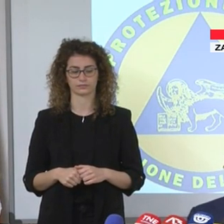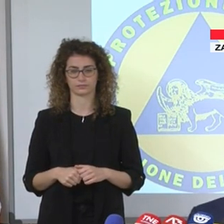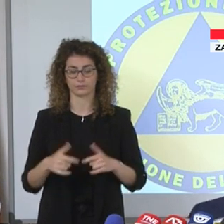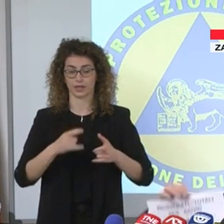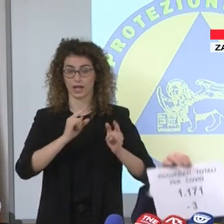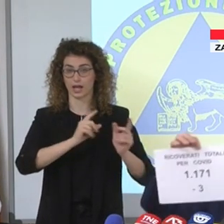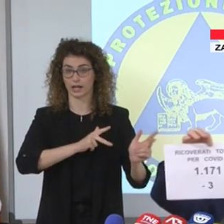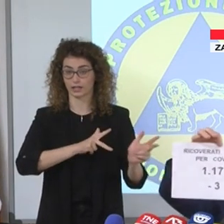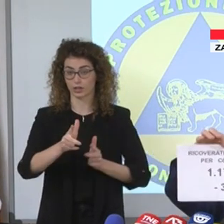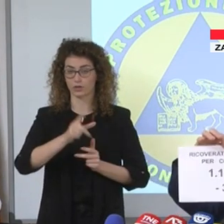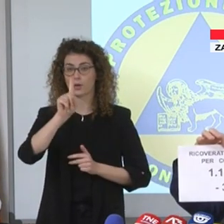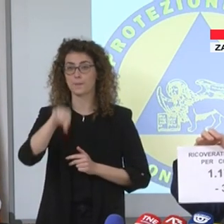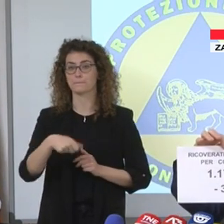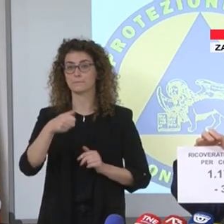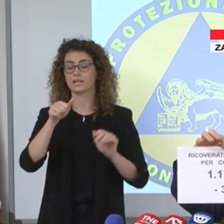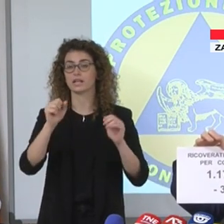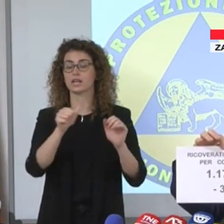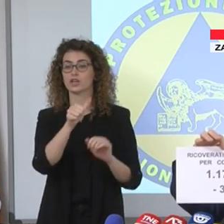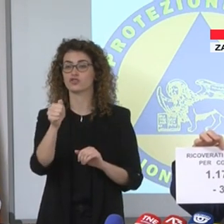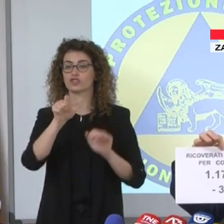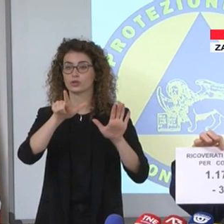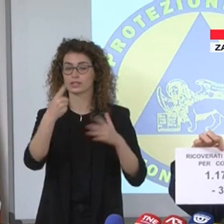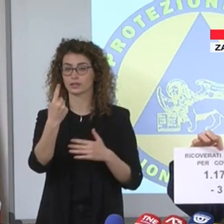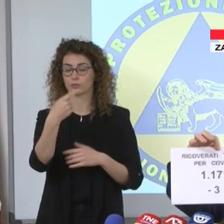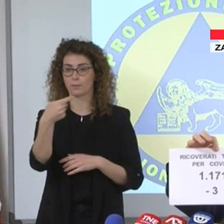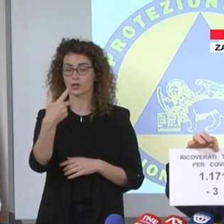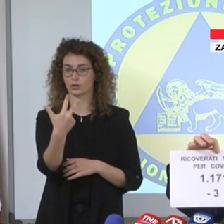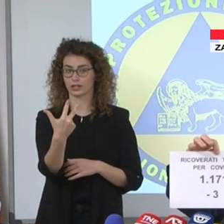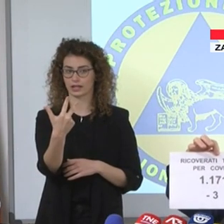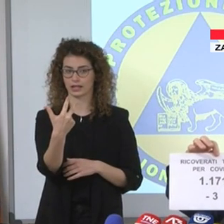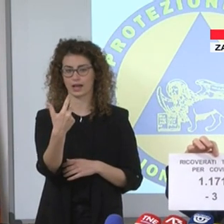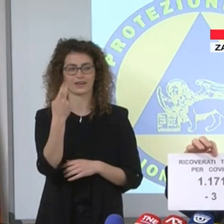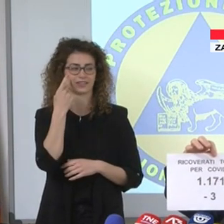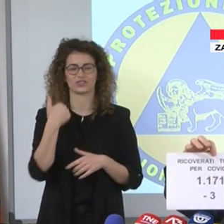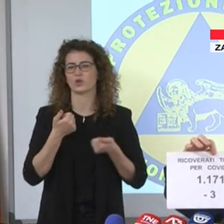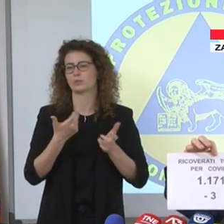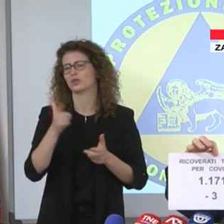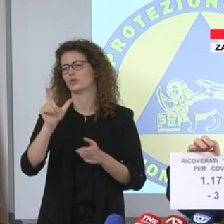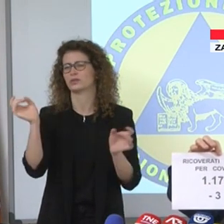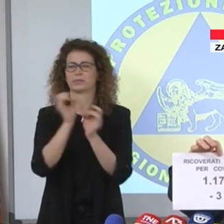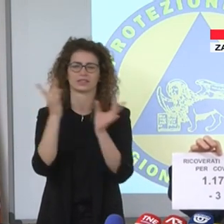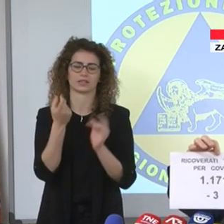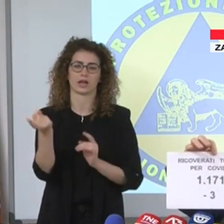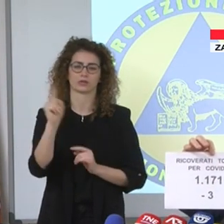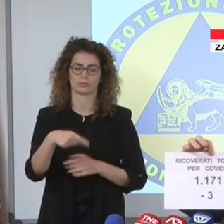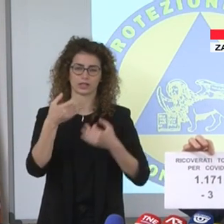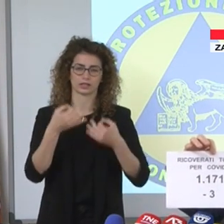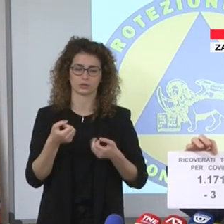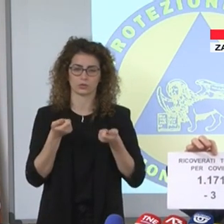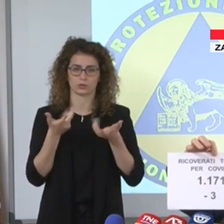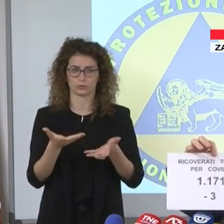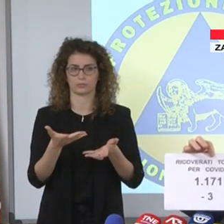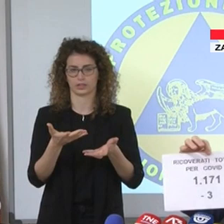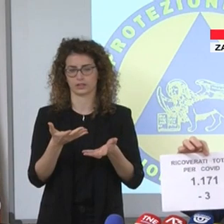I ricoverati sono 1.171, meno 3, però guardate, questo è il dato del lunedì mattina, domani abbiamo un dato